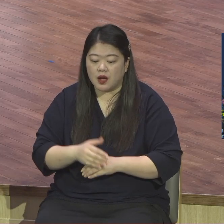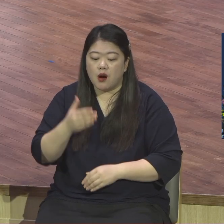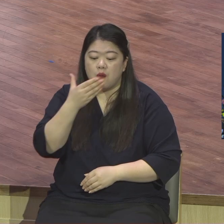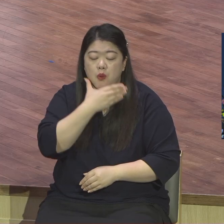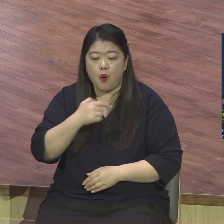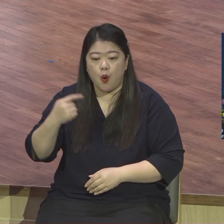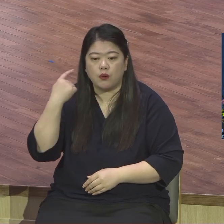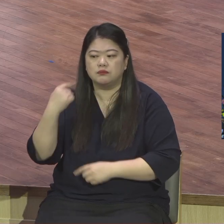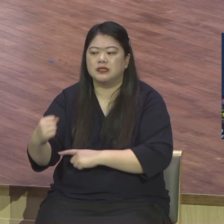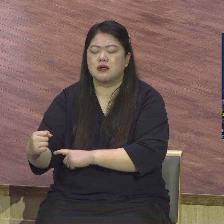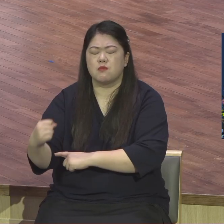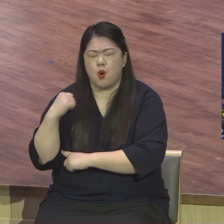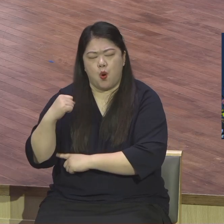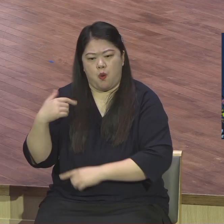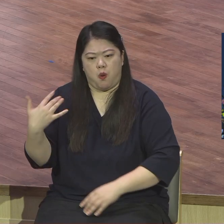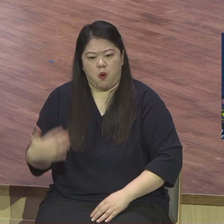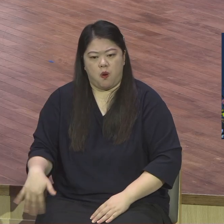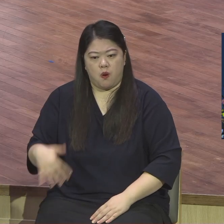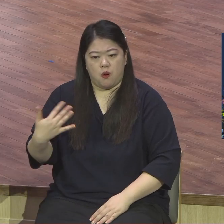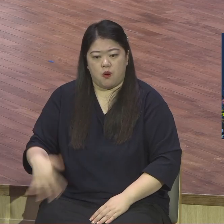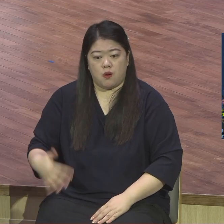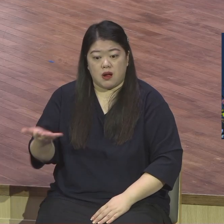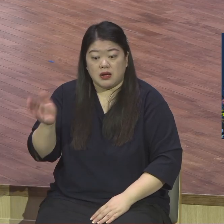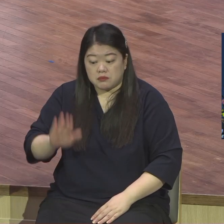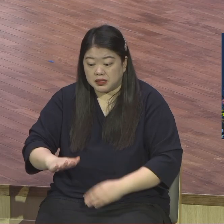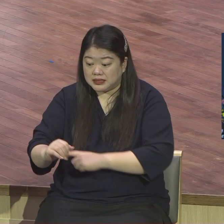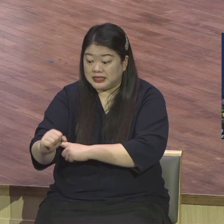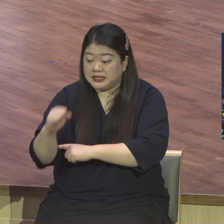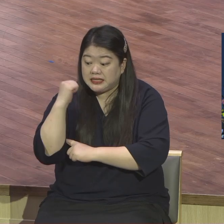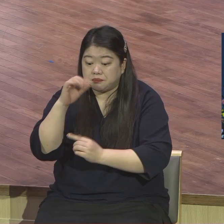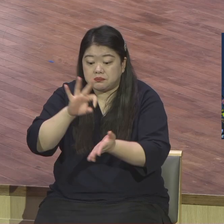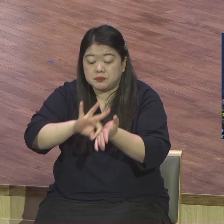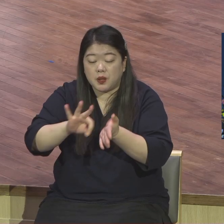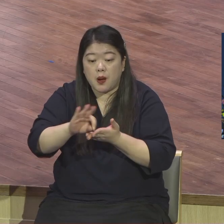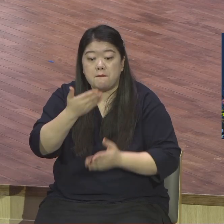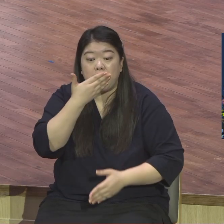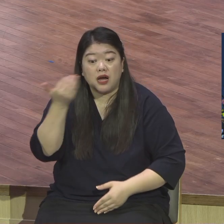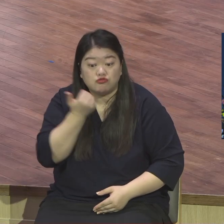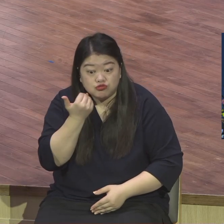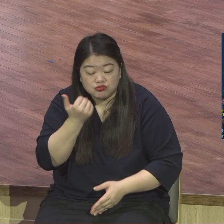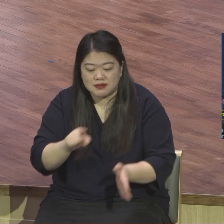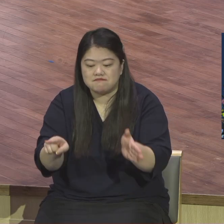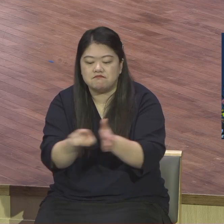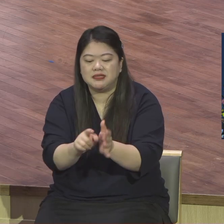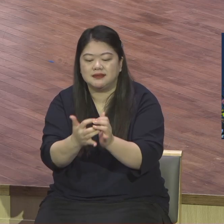자에게 한한다 그랬어요. 복음의 능력은 무한하지요.